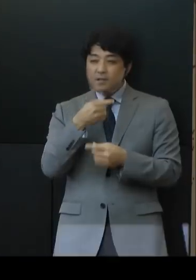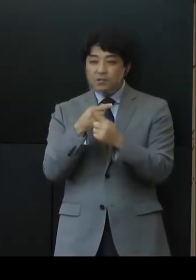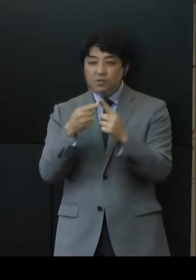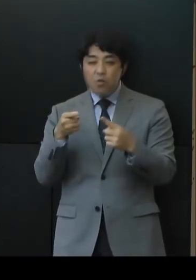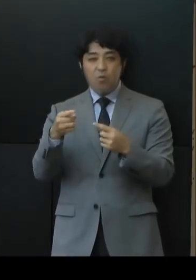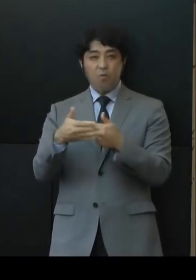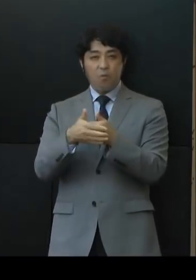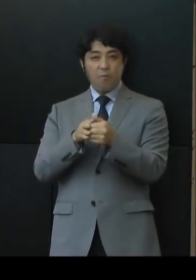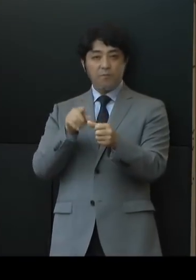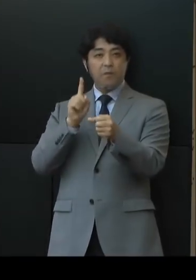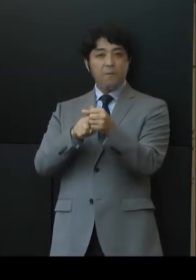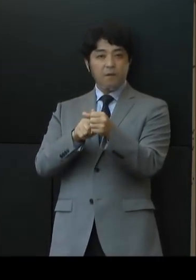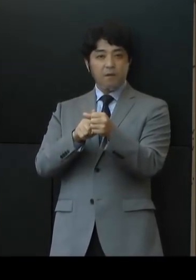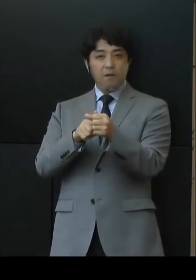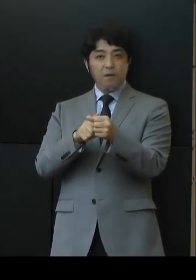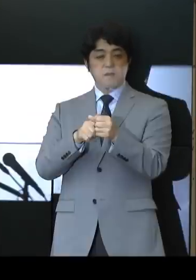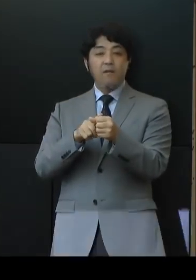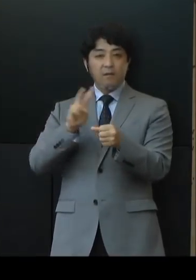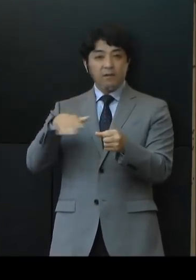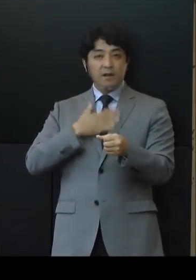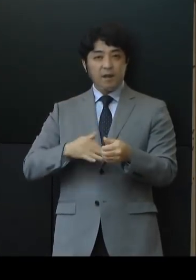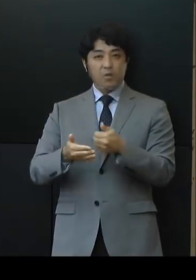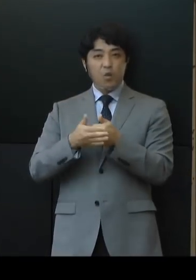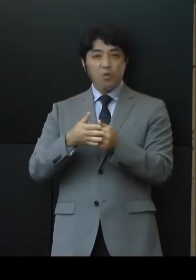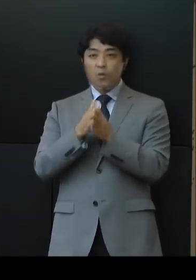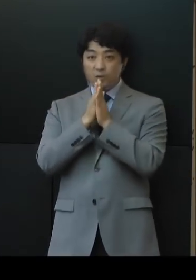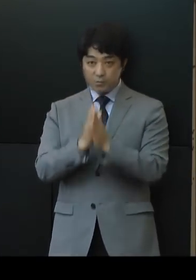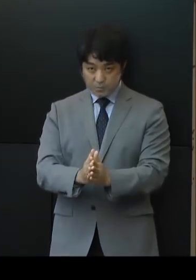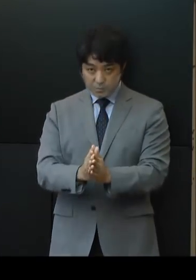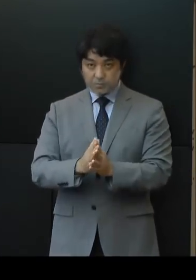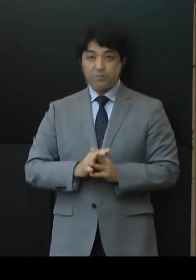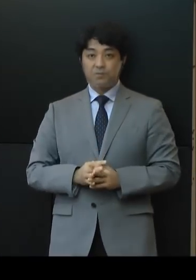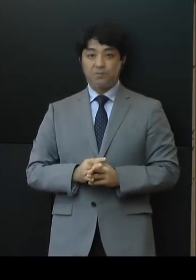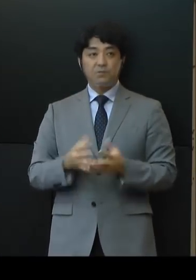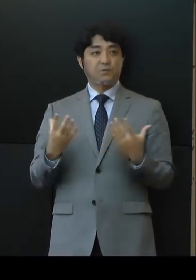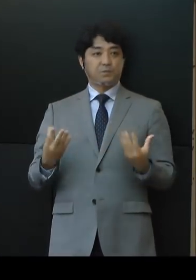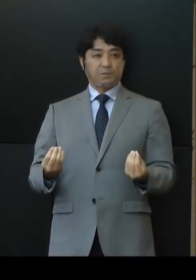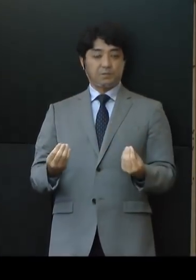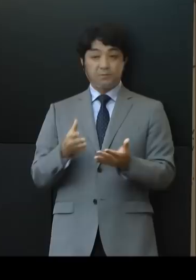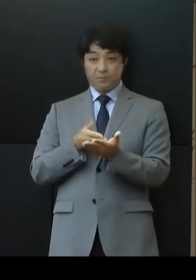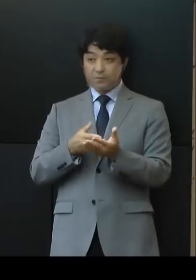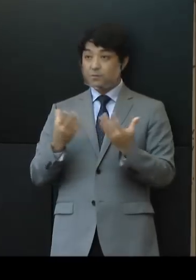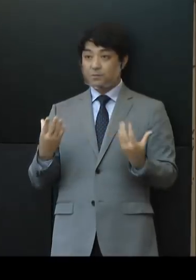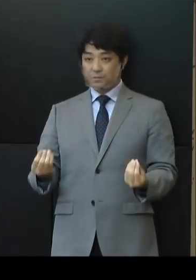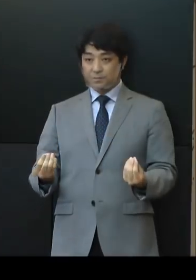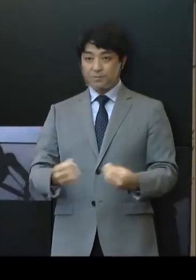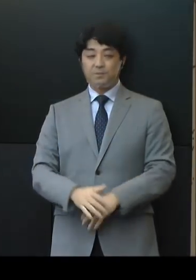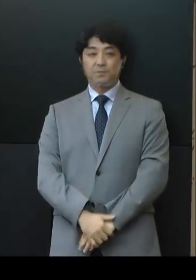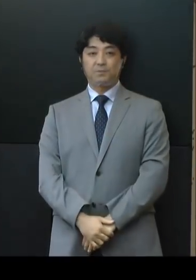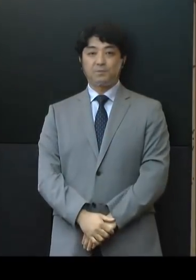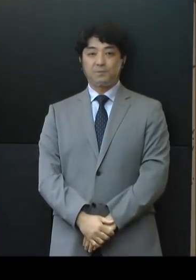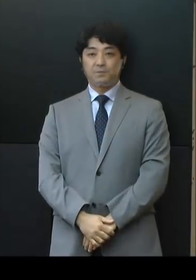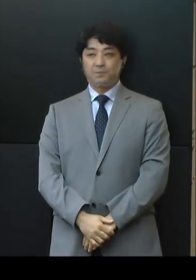ご理解とご協力をよろしくお願いいたします。以上です。